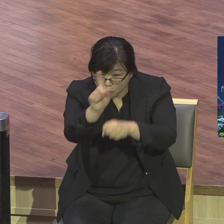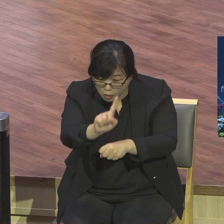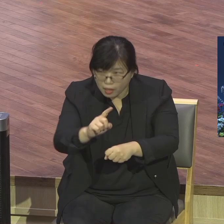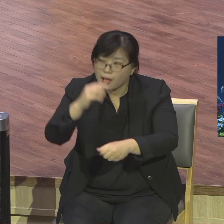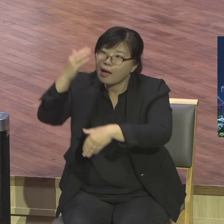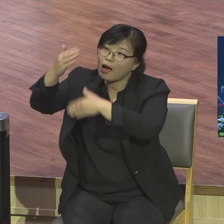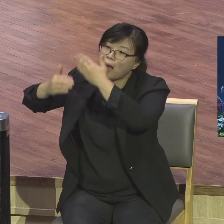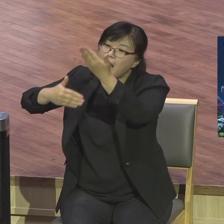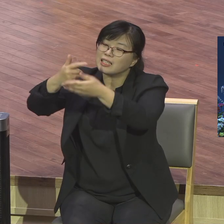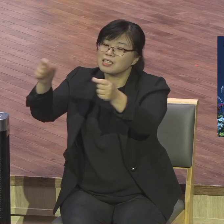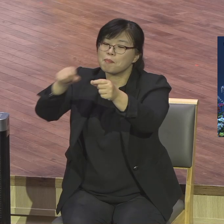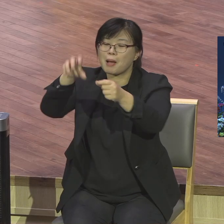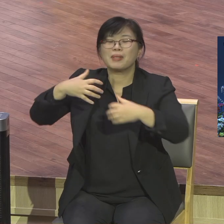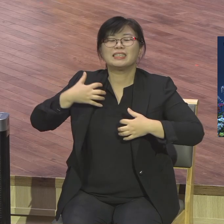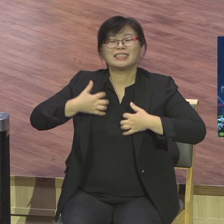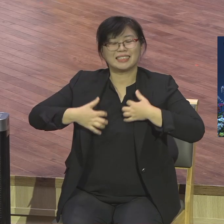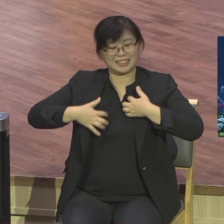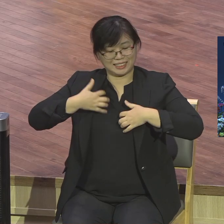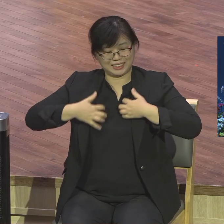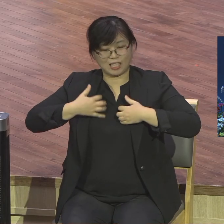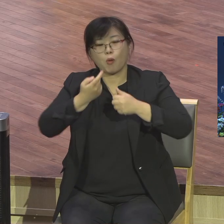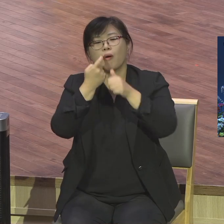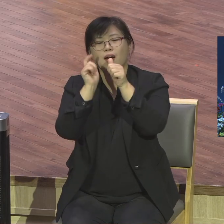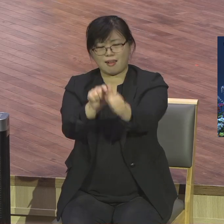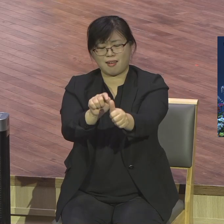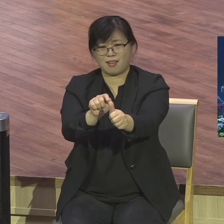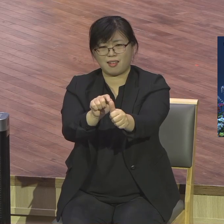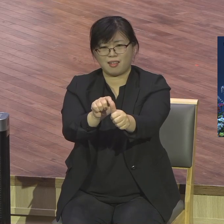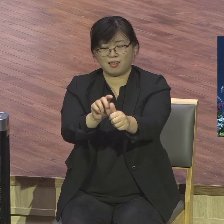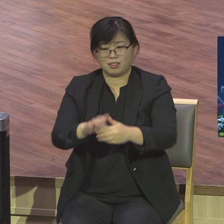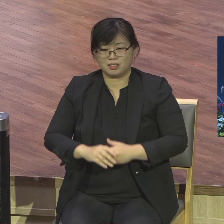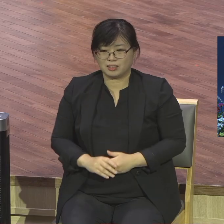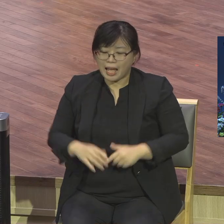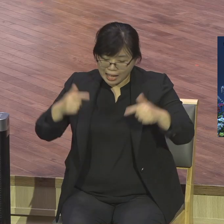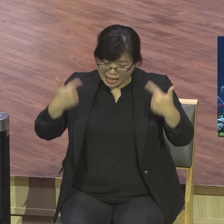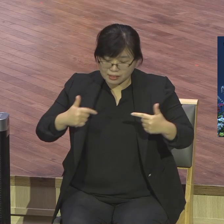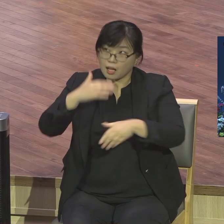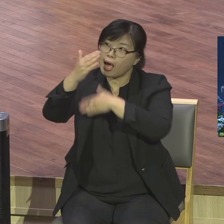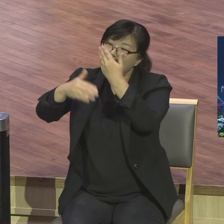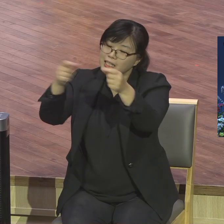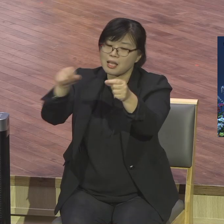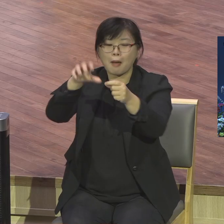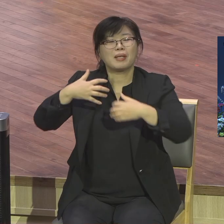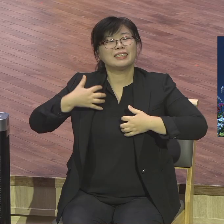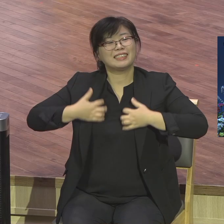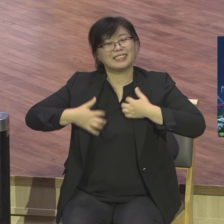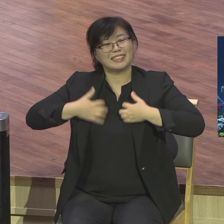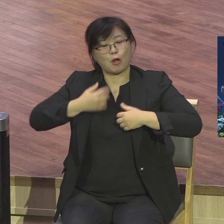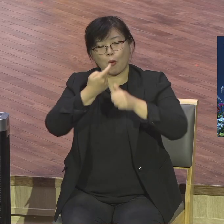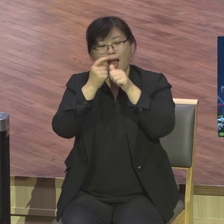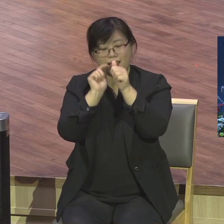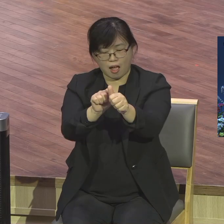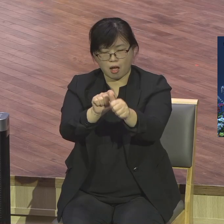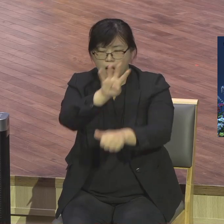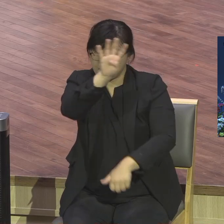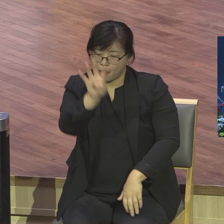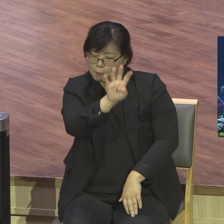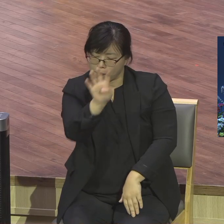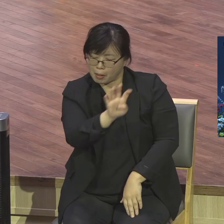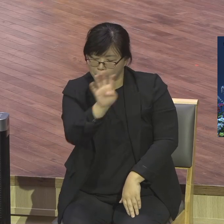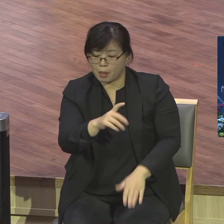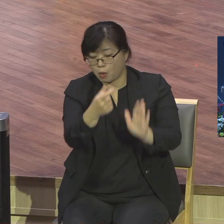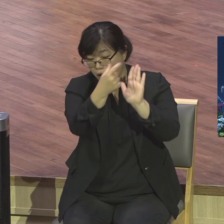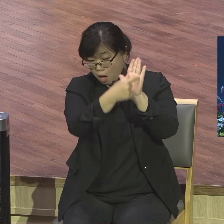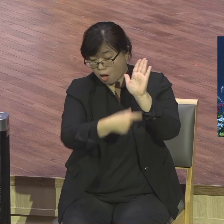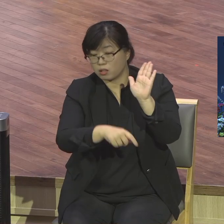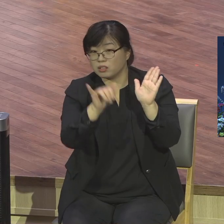즐거워하라는 그 내용이 반복적으로 또 강조되고 있어요. 즐거워하라. 한마디로